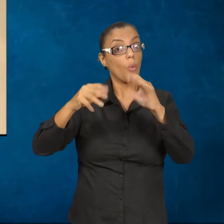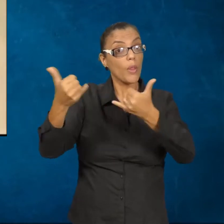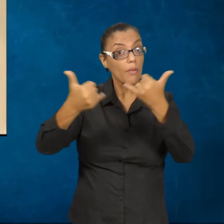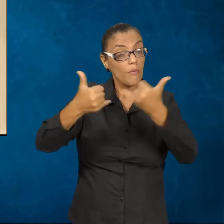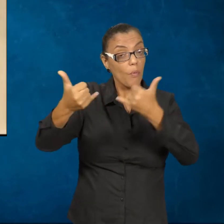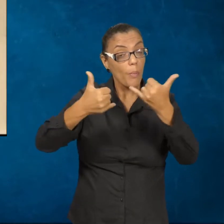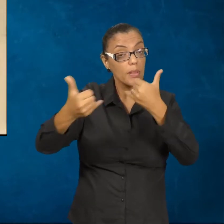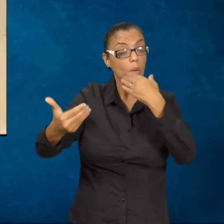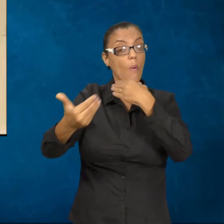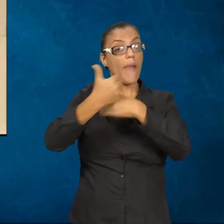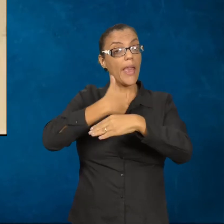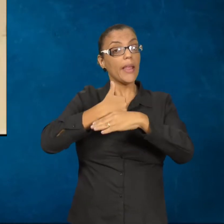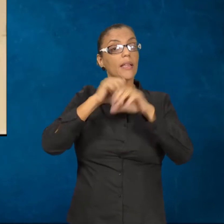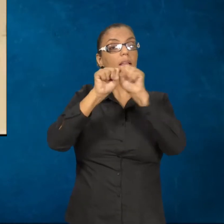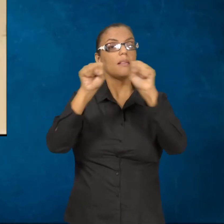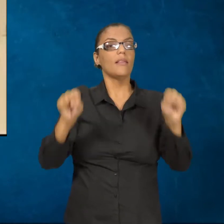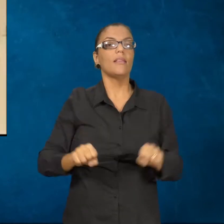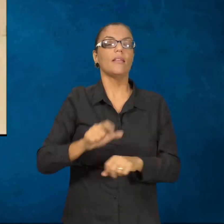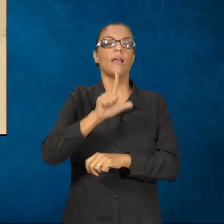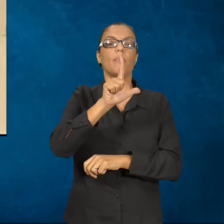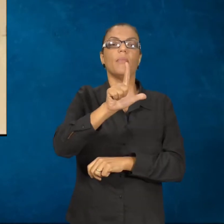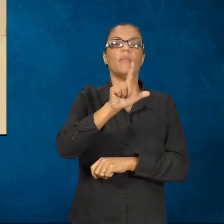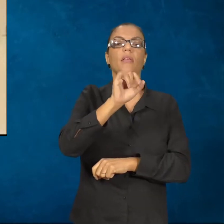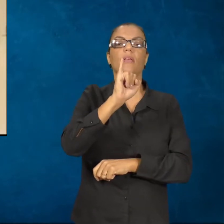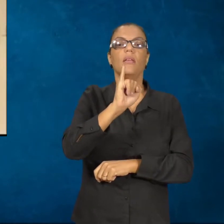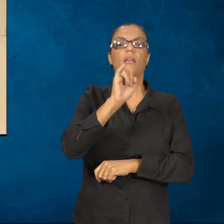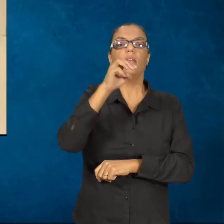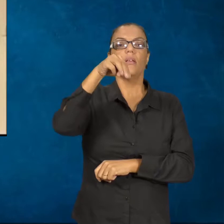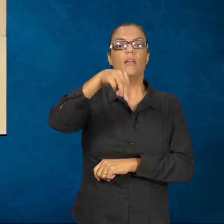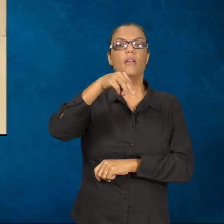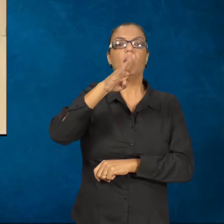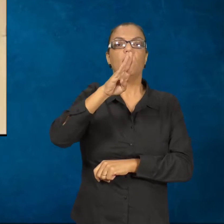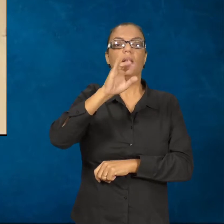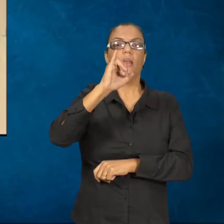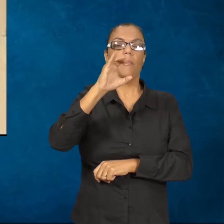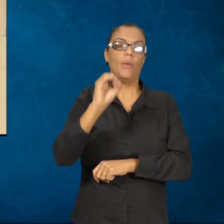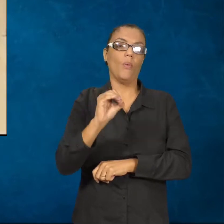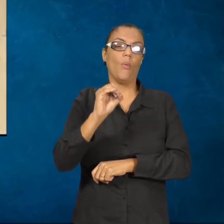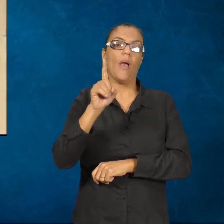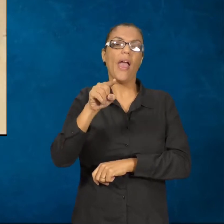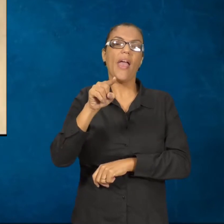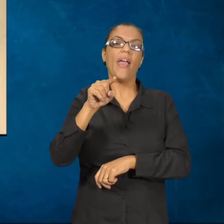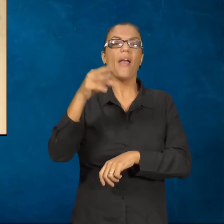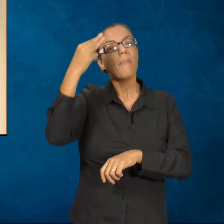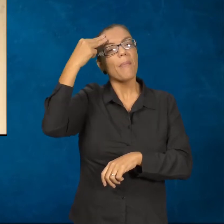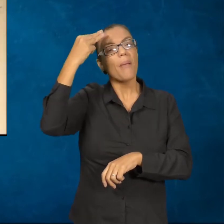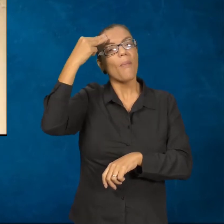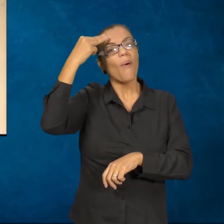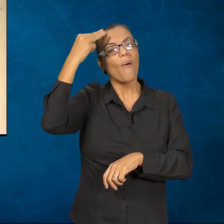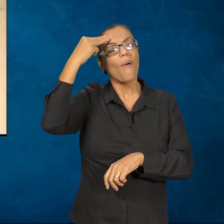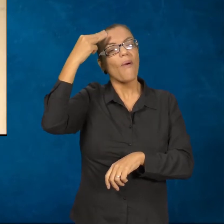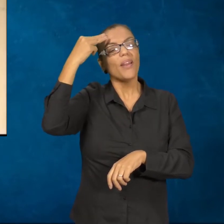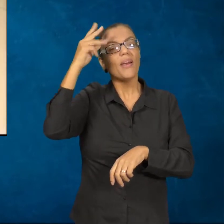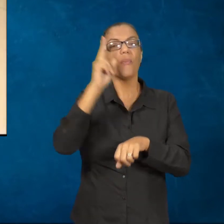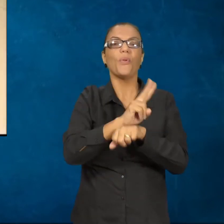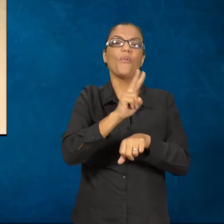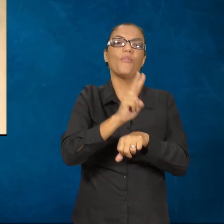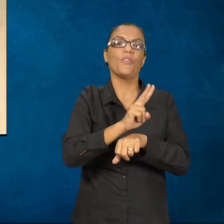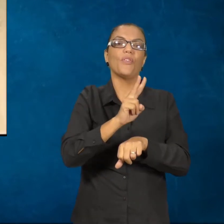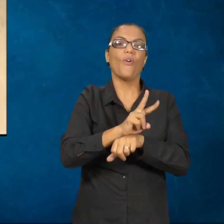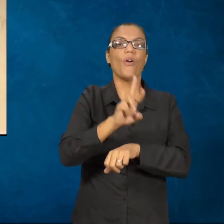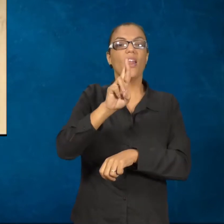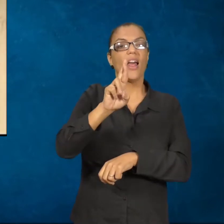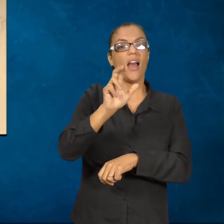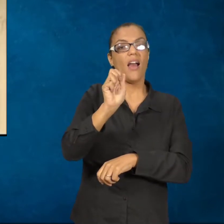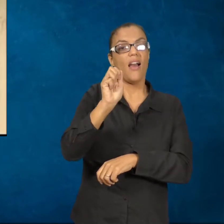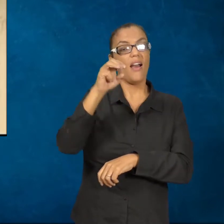todas elas entram no sistema límbico, na RAM, na memória provisória. Só que como essa